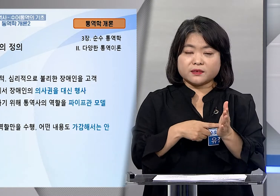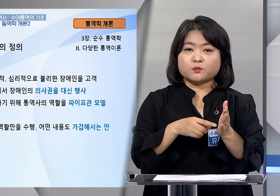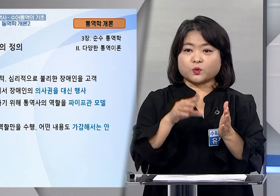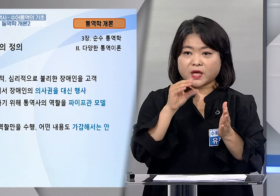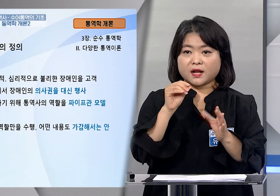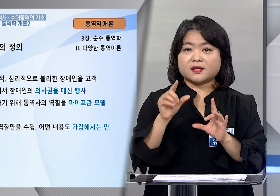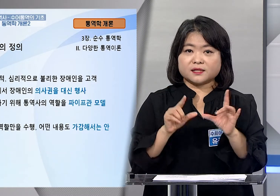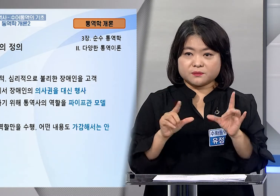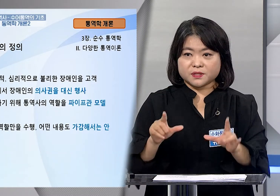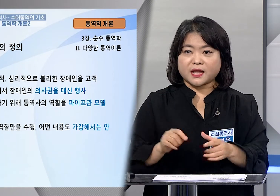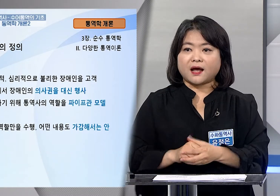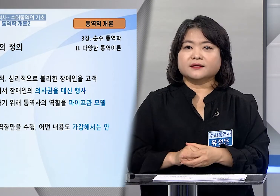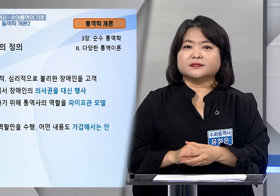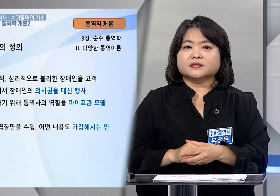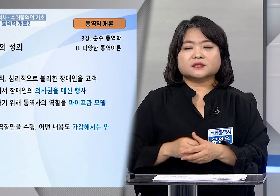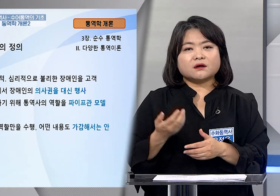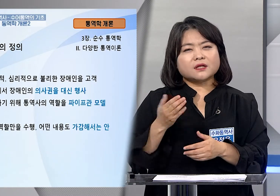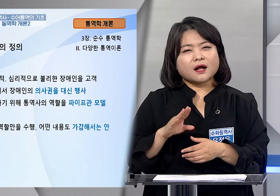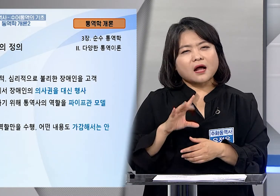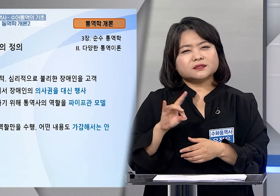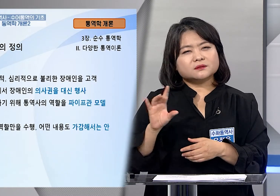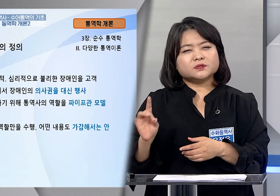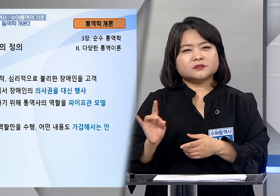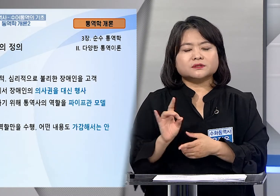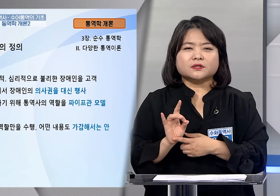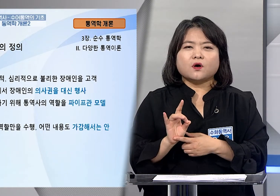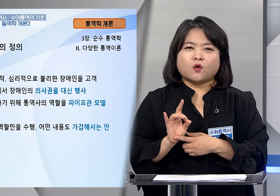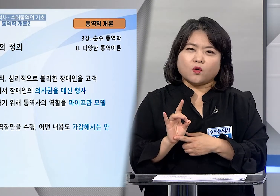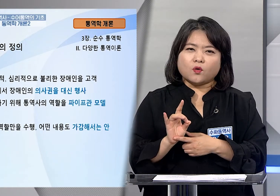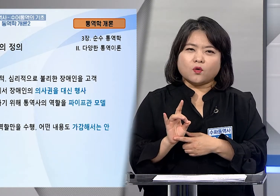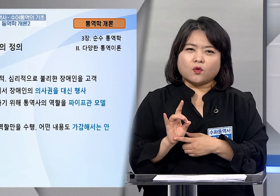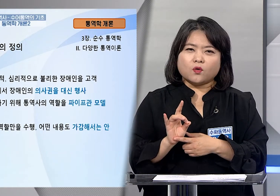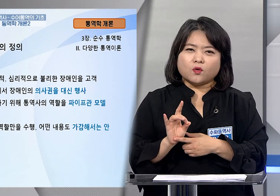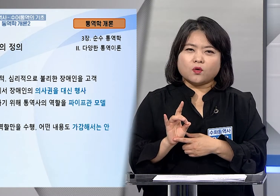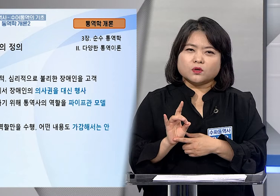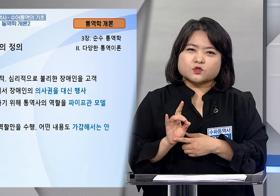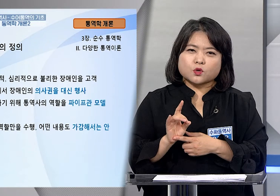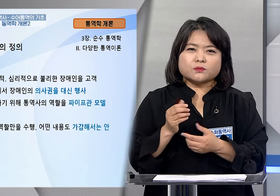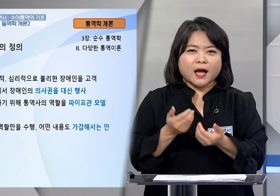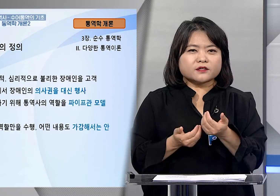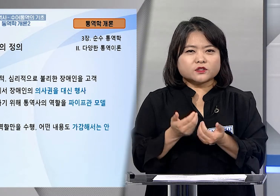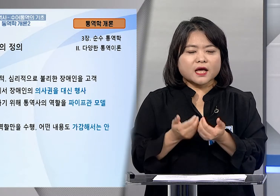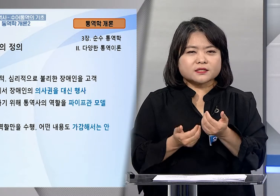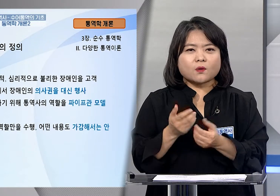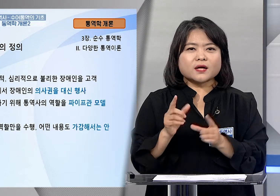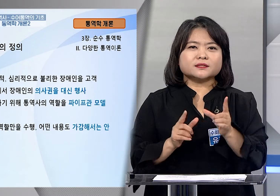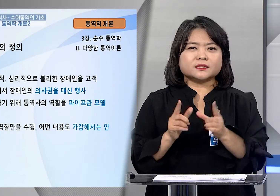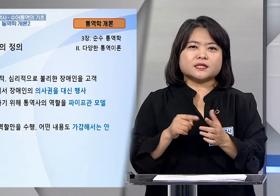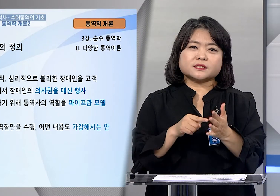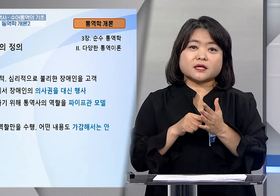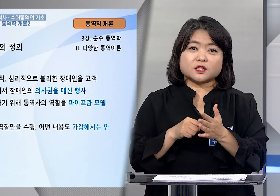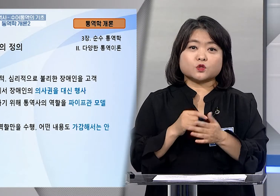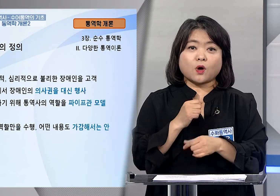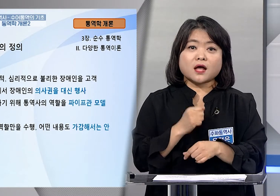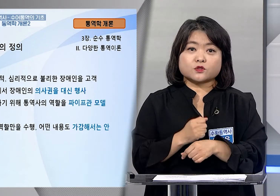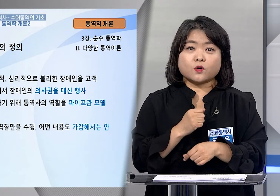모델입니다. 그러나 가끔은 좀 아이러니한 상황들이 생기기도 하죠.